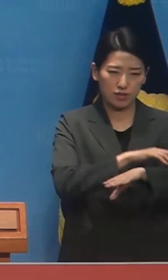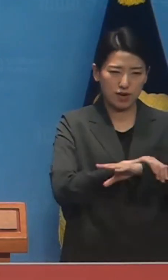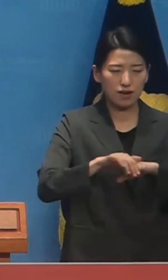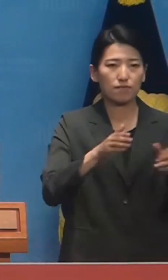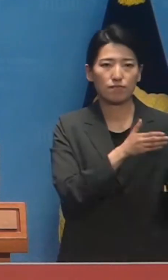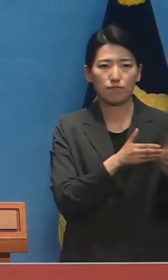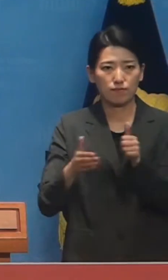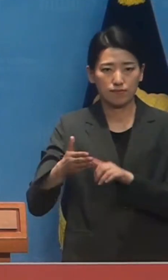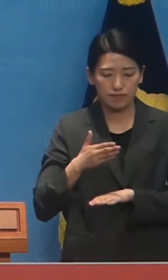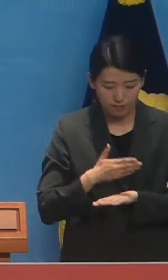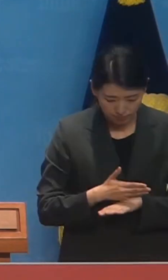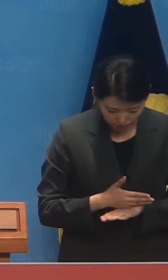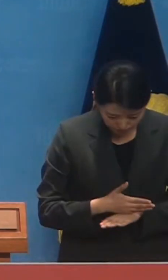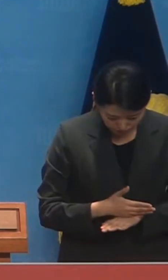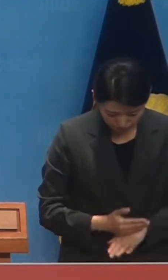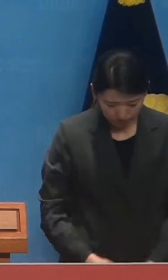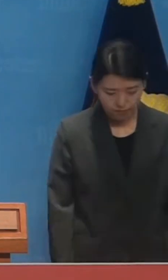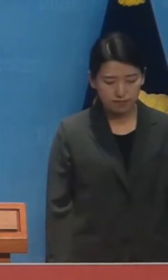드립니다. 감사합니다.